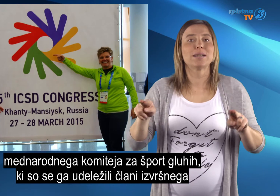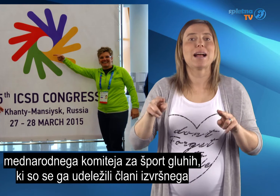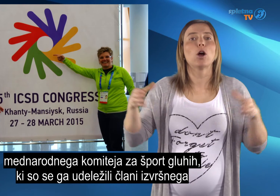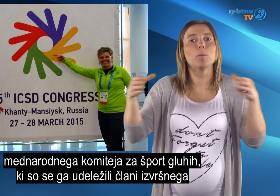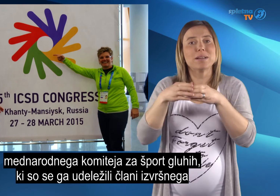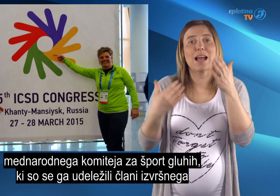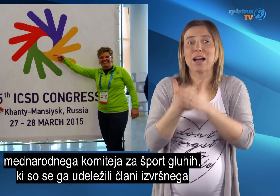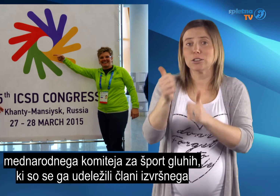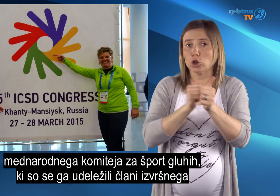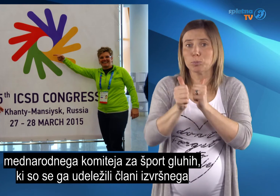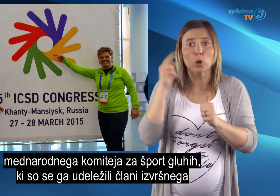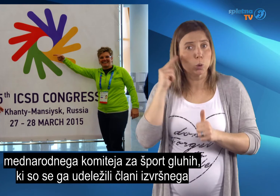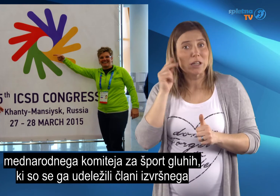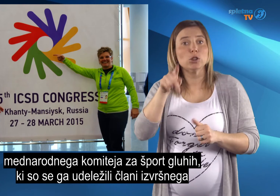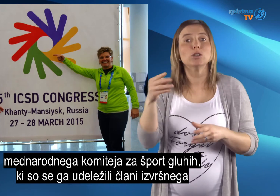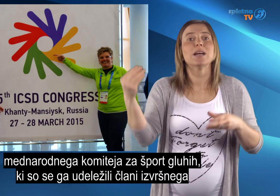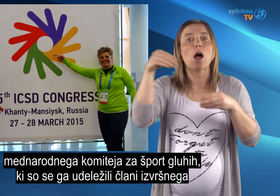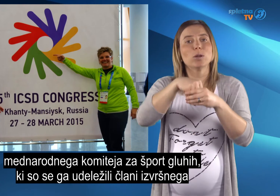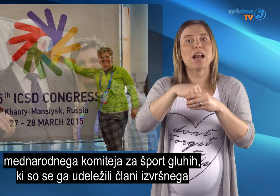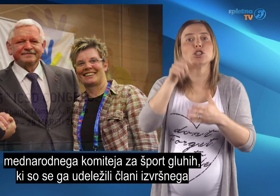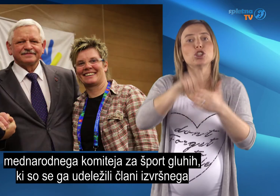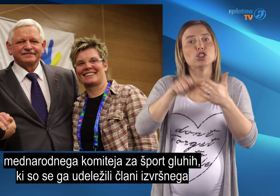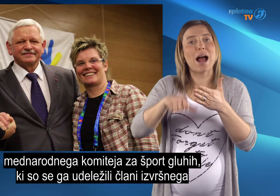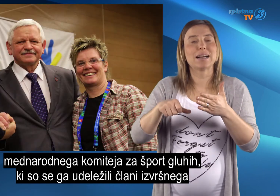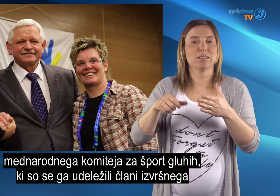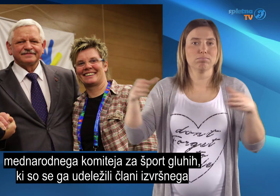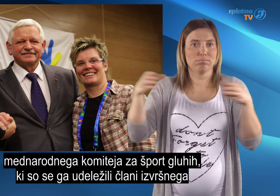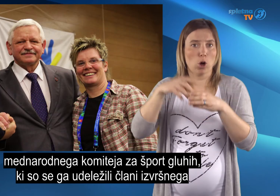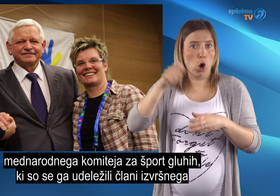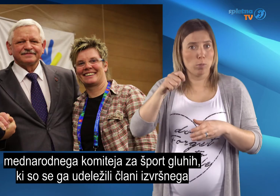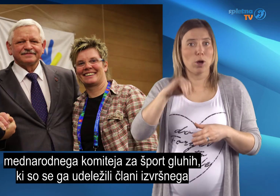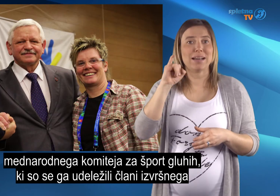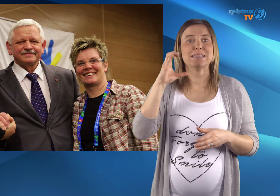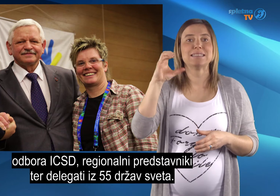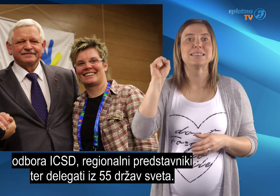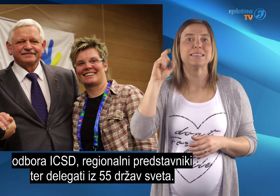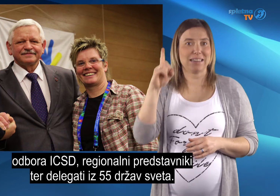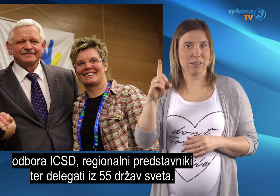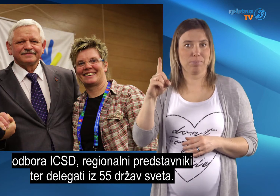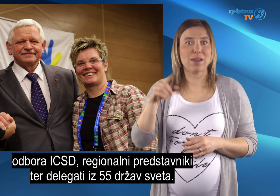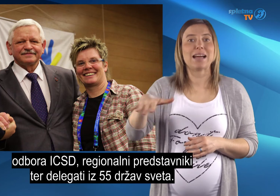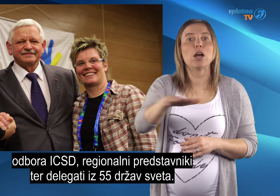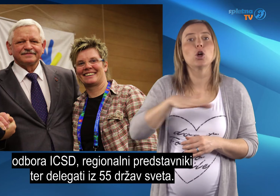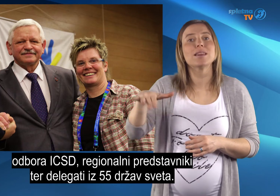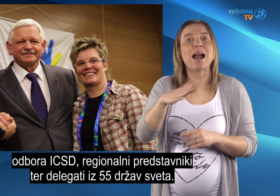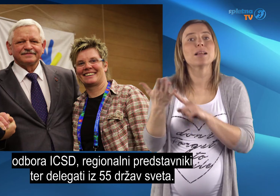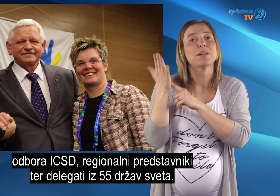gluhih, ki so se ga udeležili člani izvršnega odbora ICSD, regionalni predstavniki ter delegati